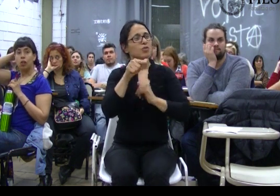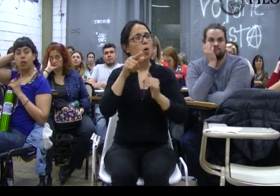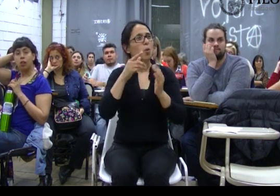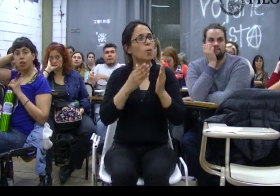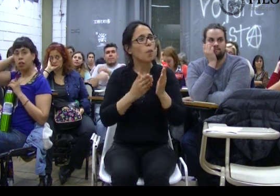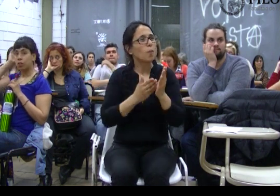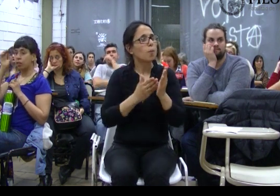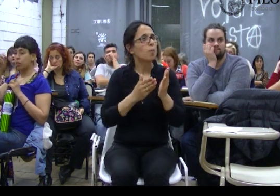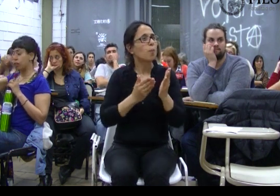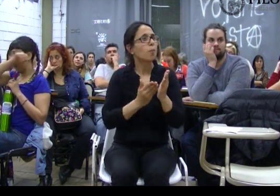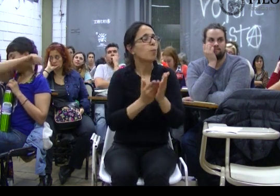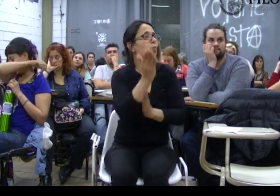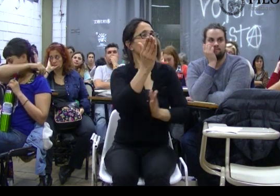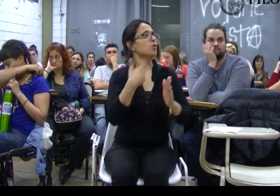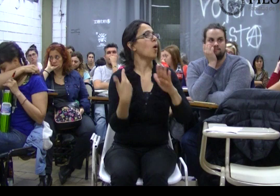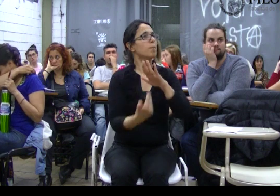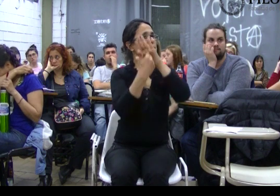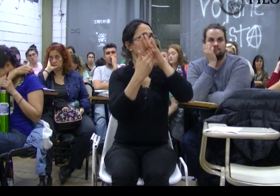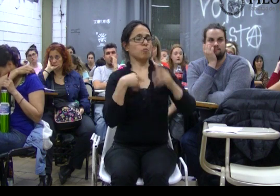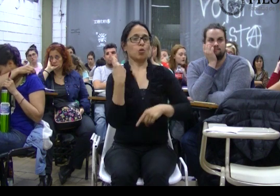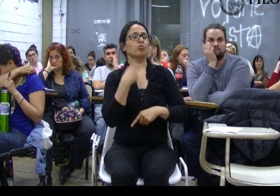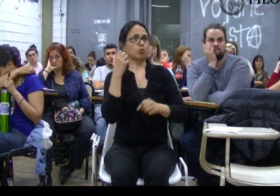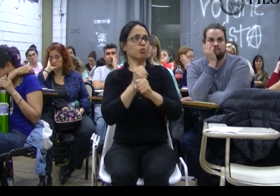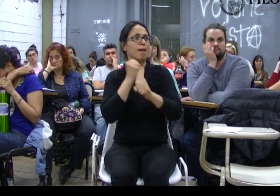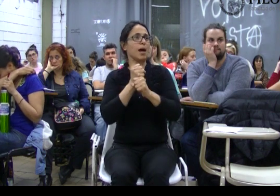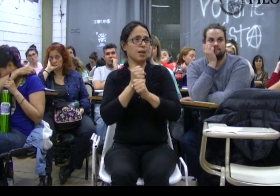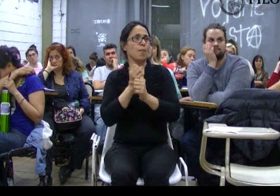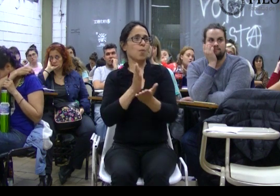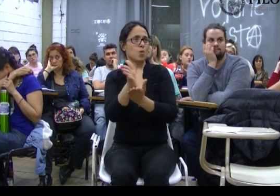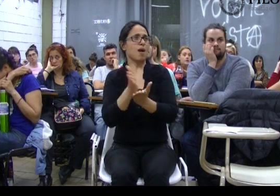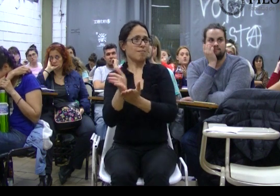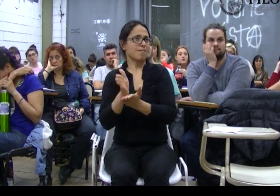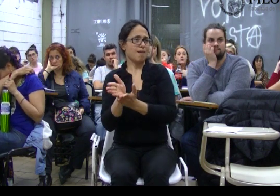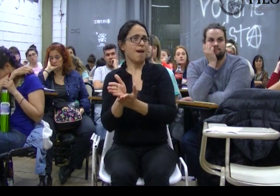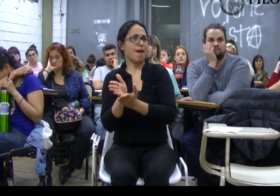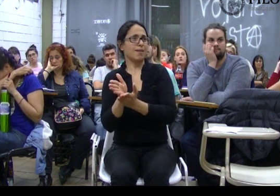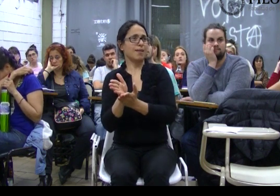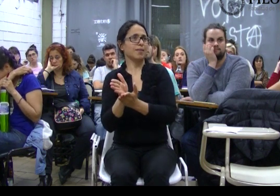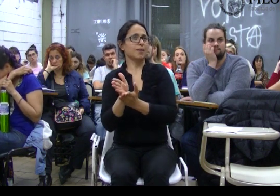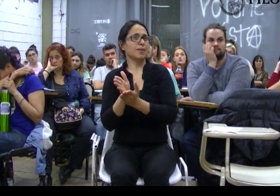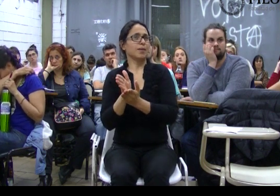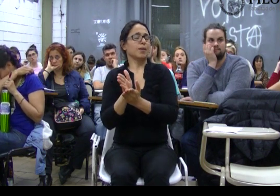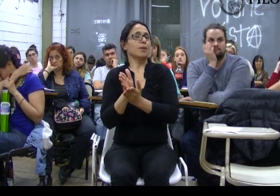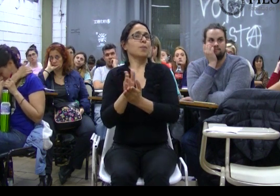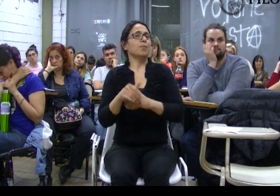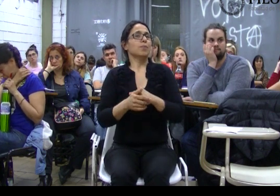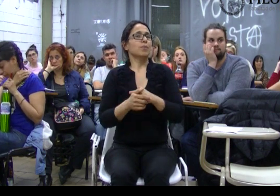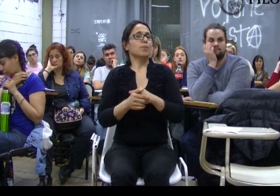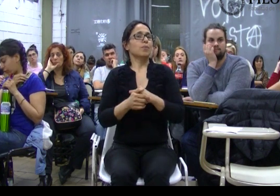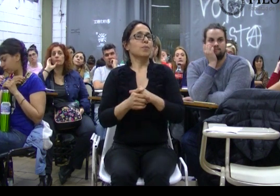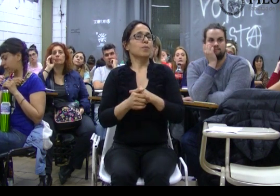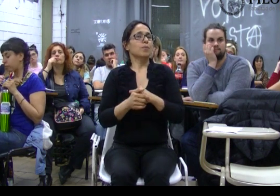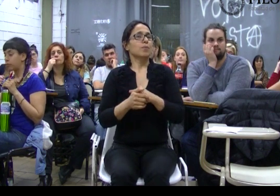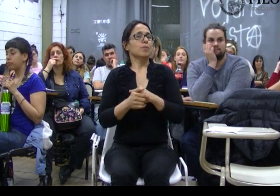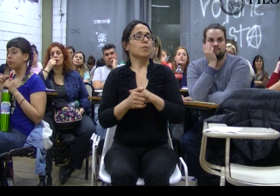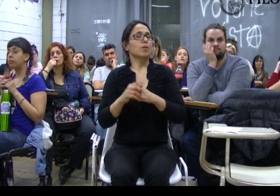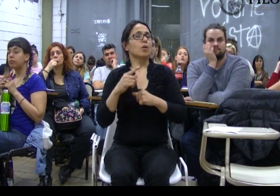fundamentales con los cuales nosotros trabajamos en canales, y lo hacemos dedicados a la